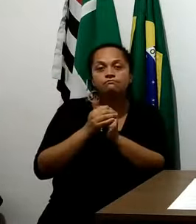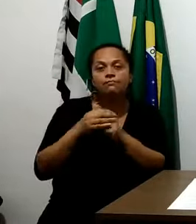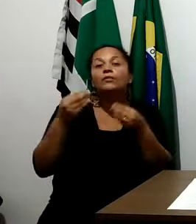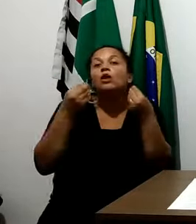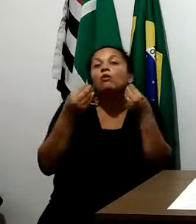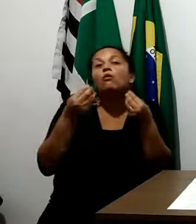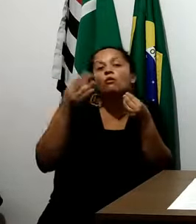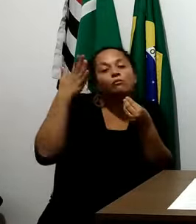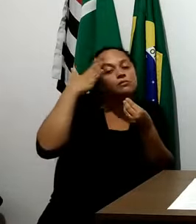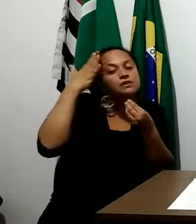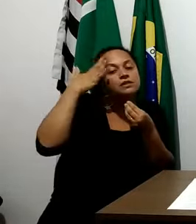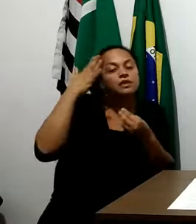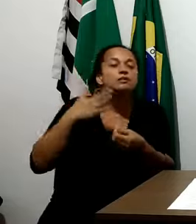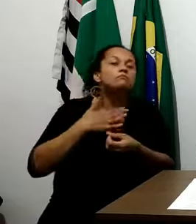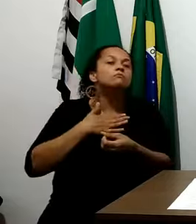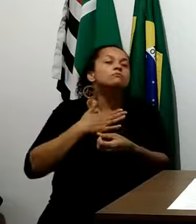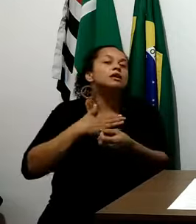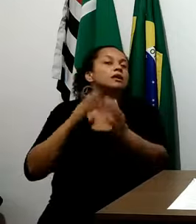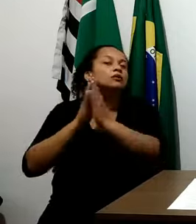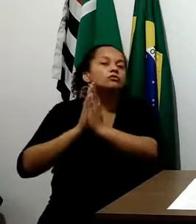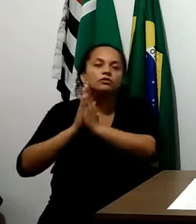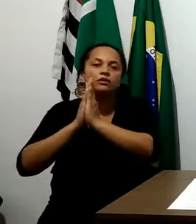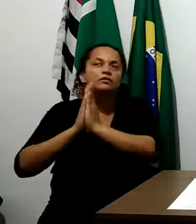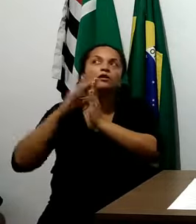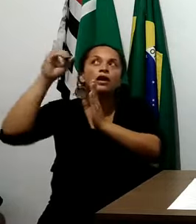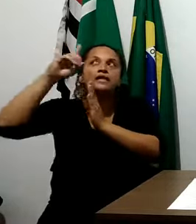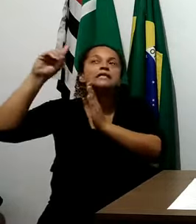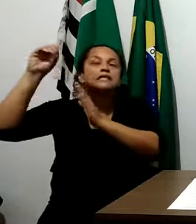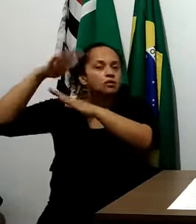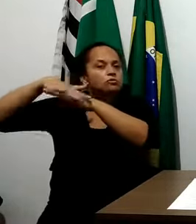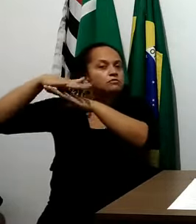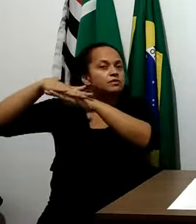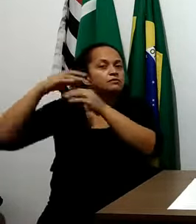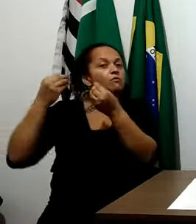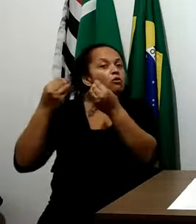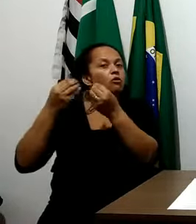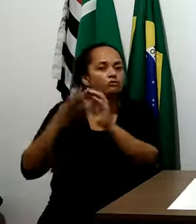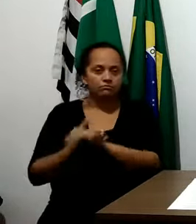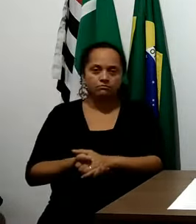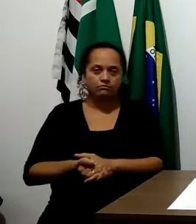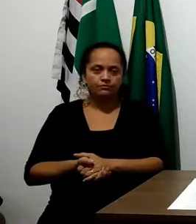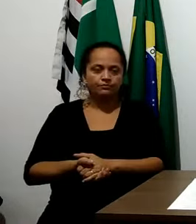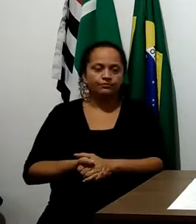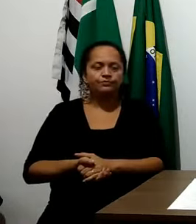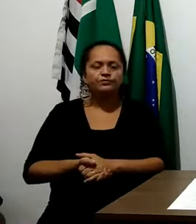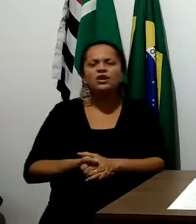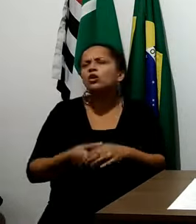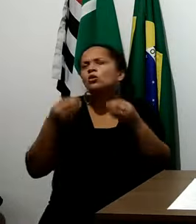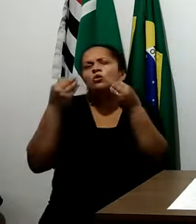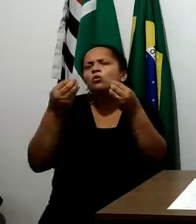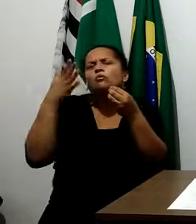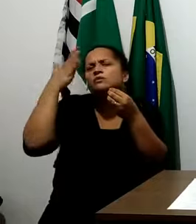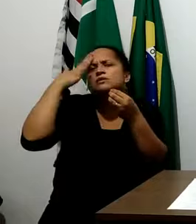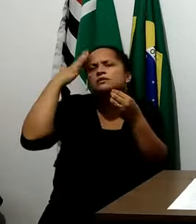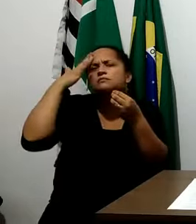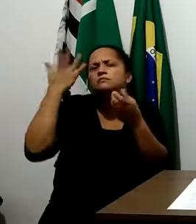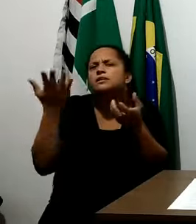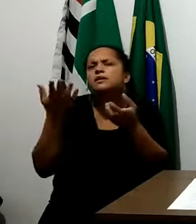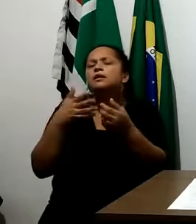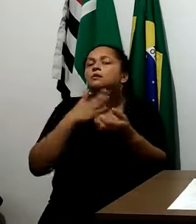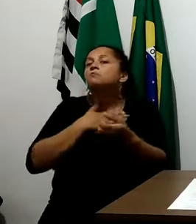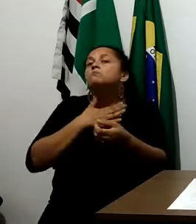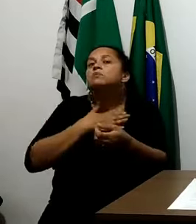as minhas orações serão atendidas? Qual é a chave para saber, para comprovar